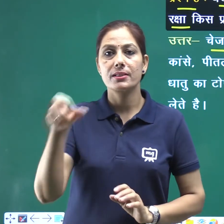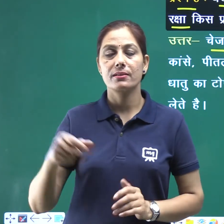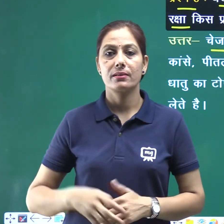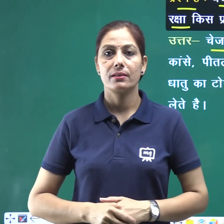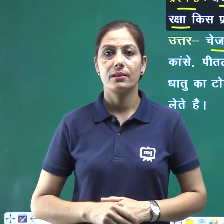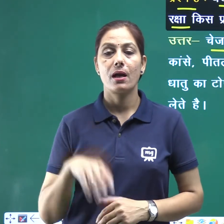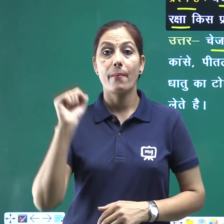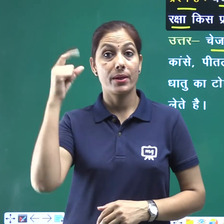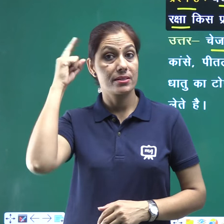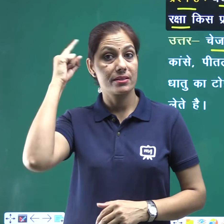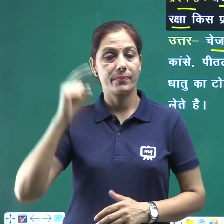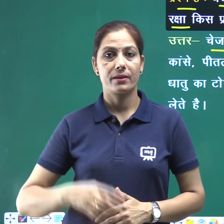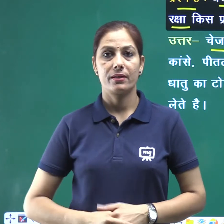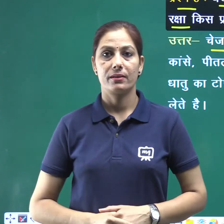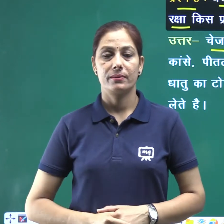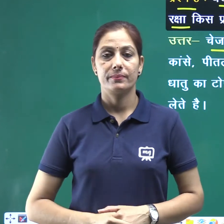अपने सिर पर